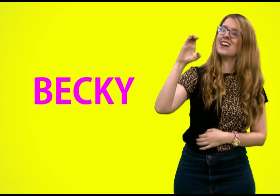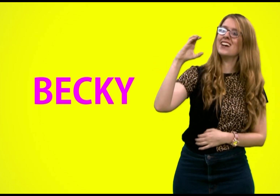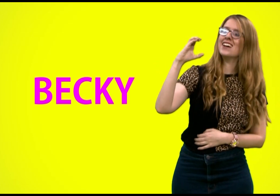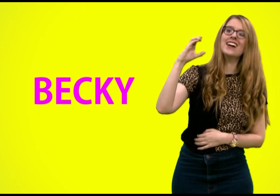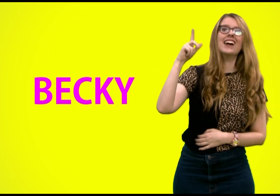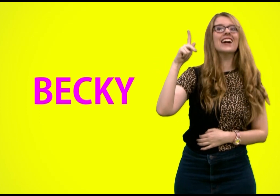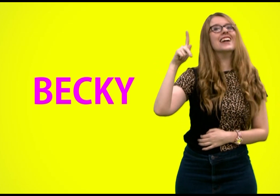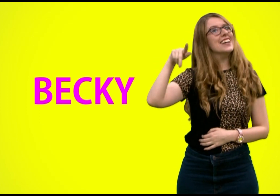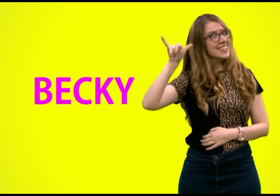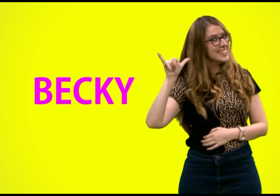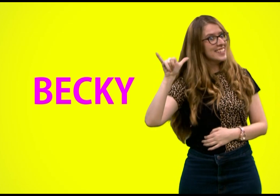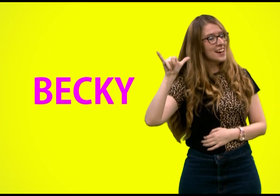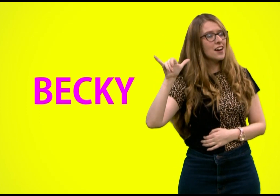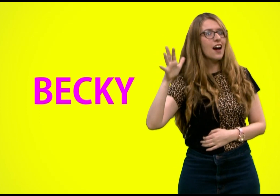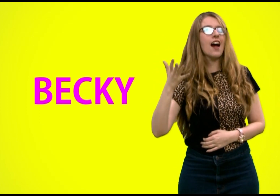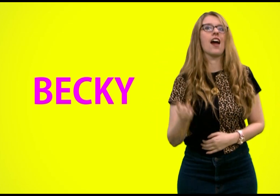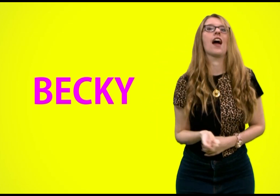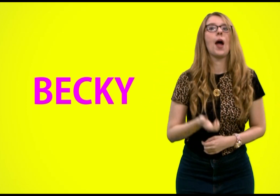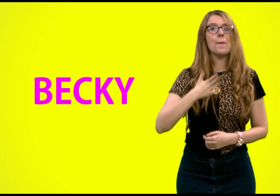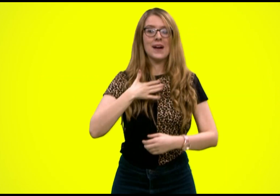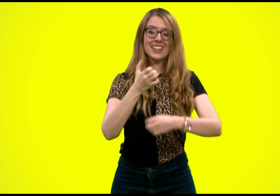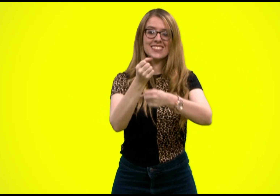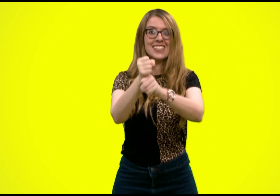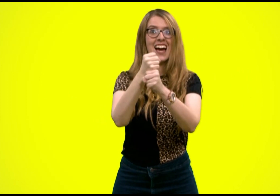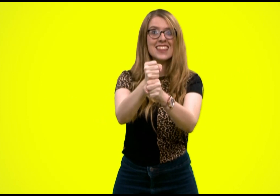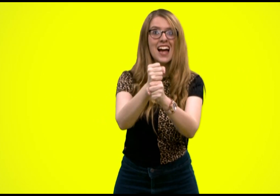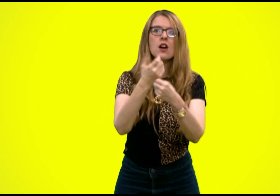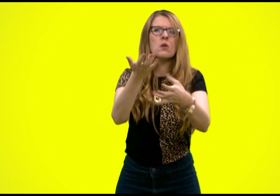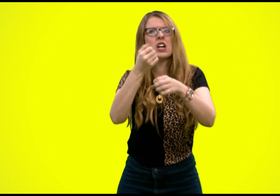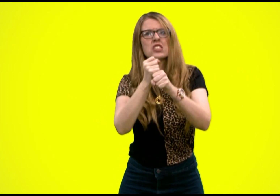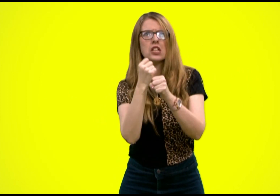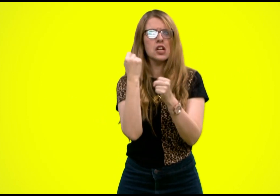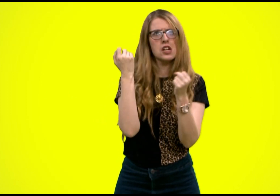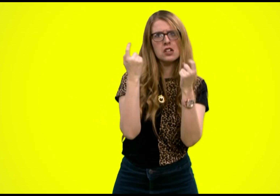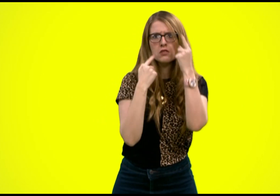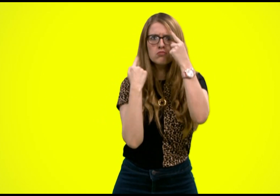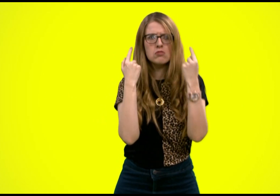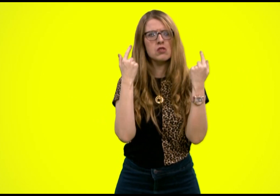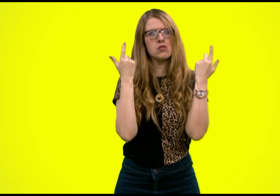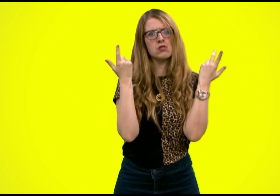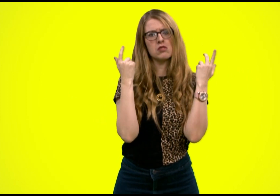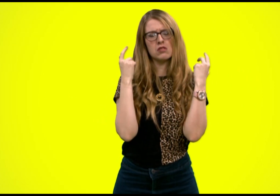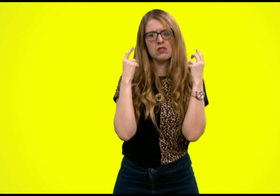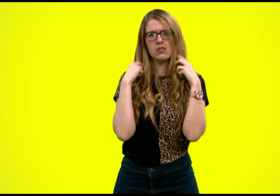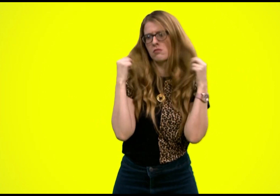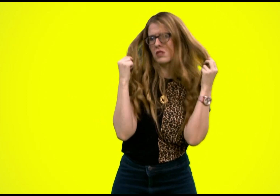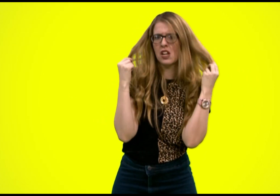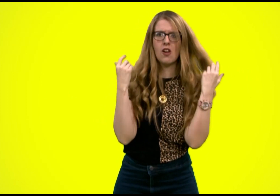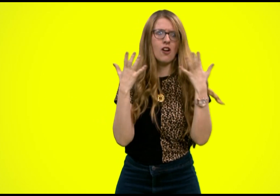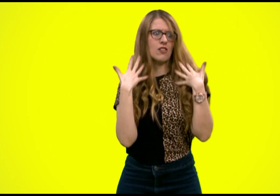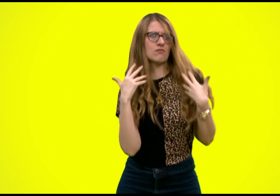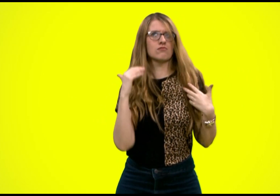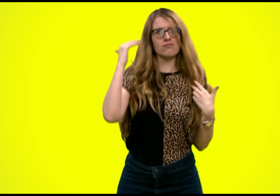ese es el deletreo de aquí mi seña por mi carácter